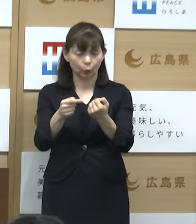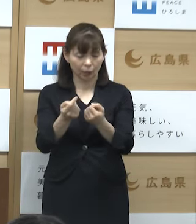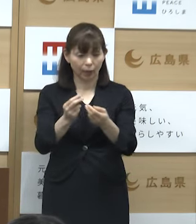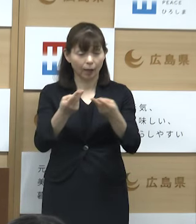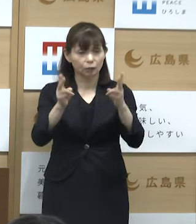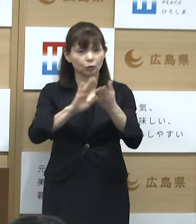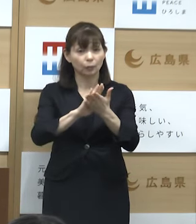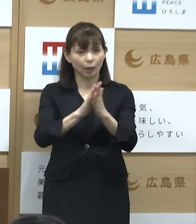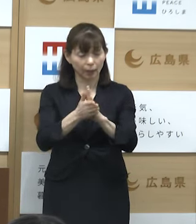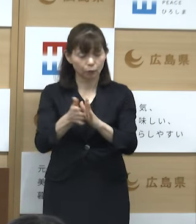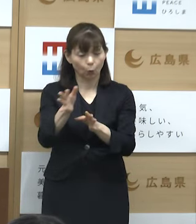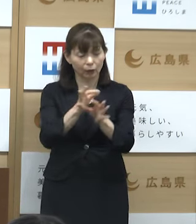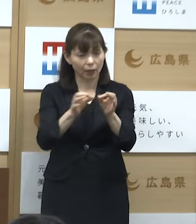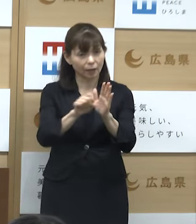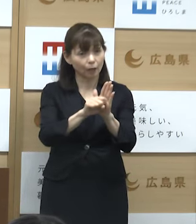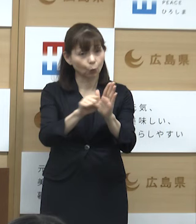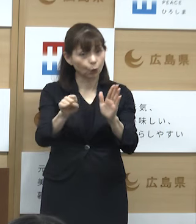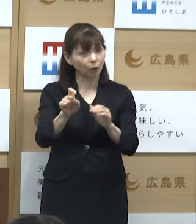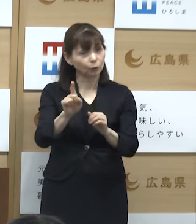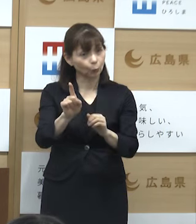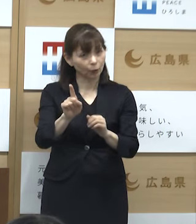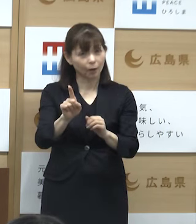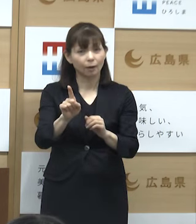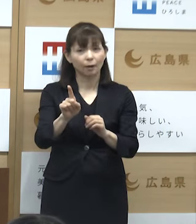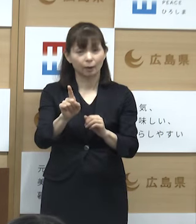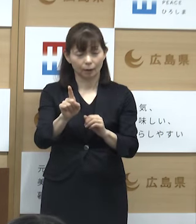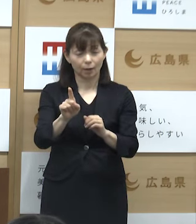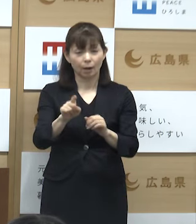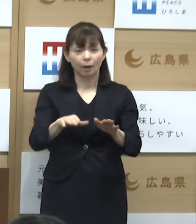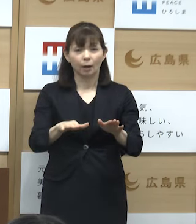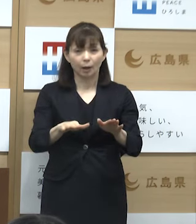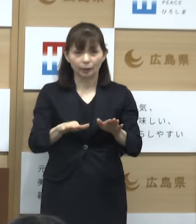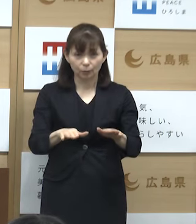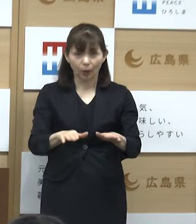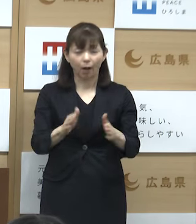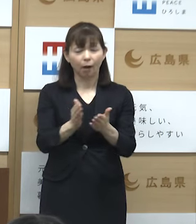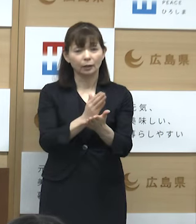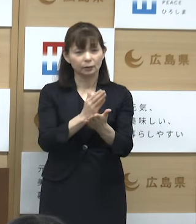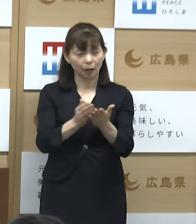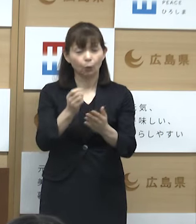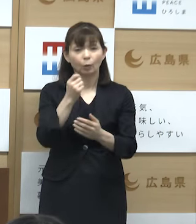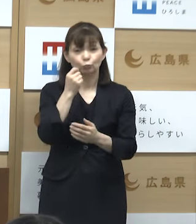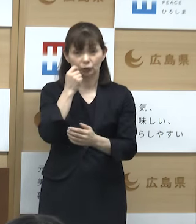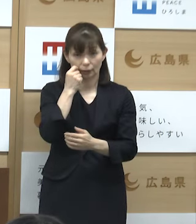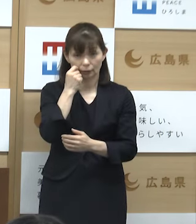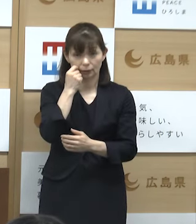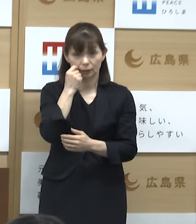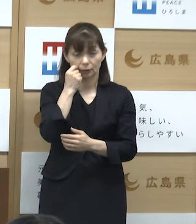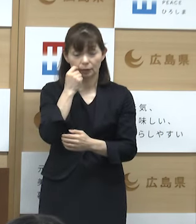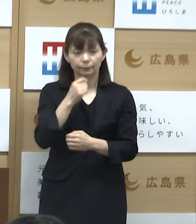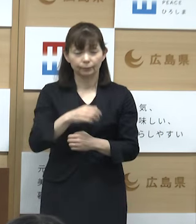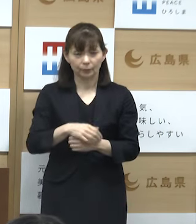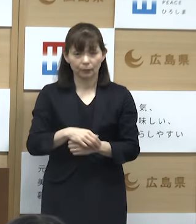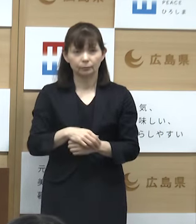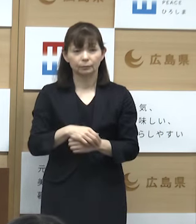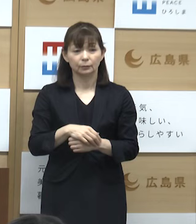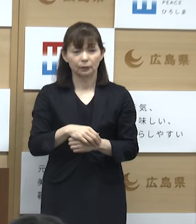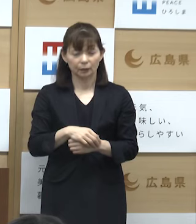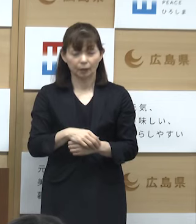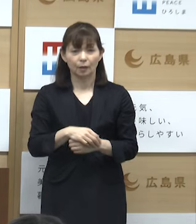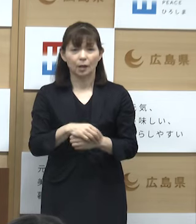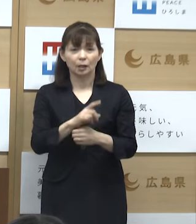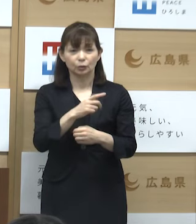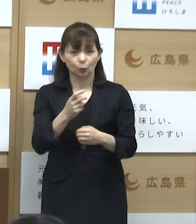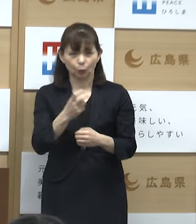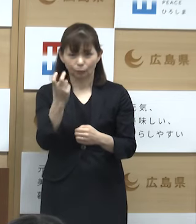かということを、現時点で話すのは難しいですし、なかなかですね、測定も難しいとは思うん